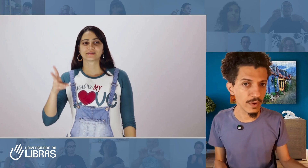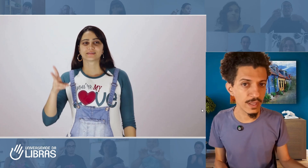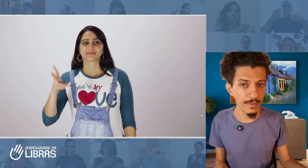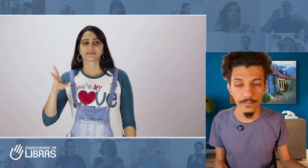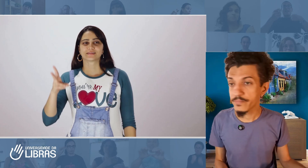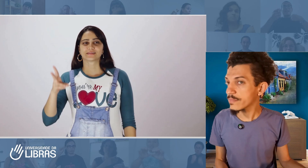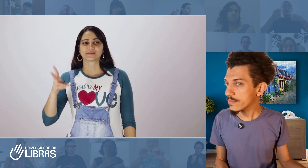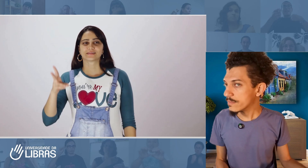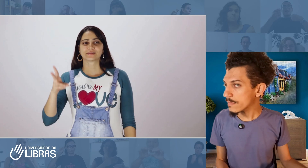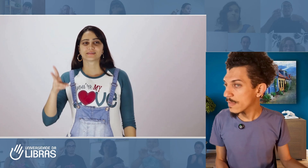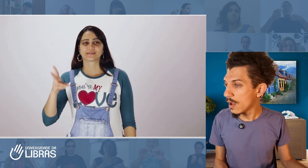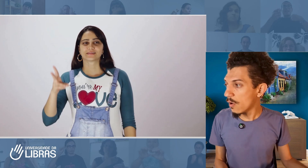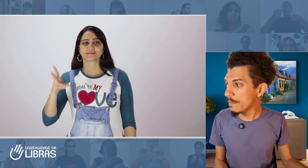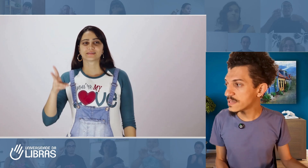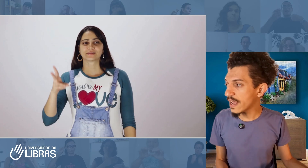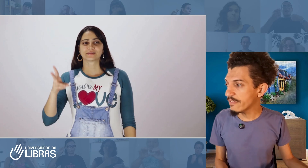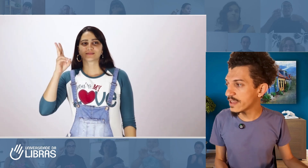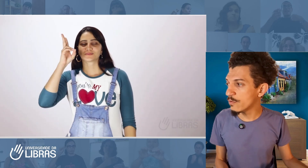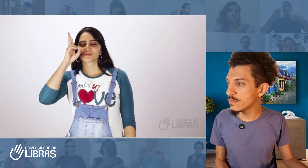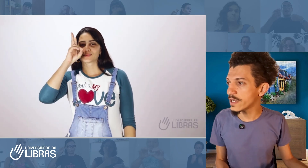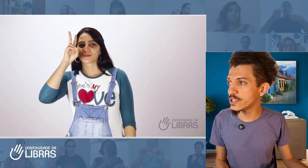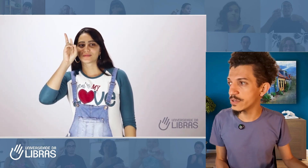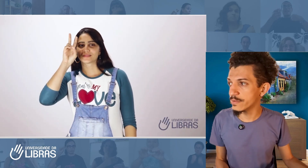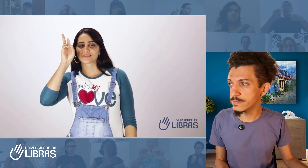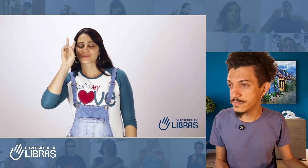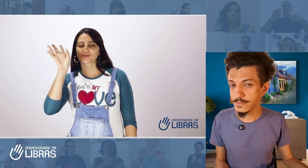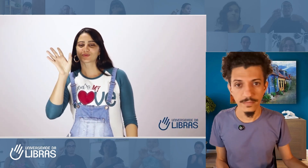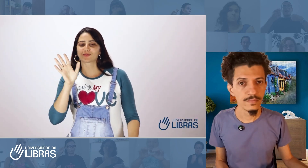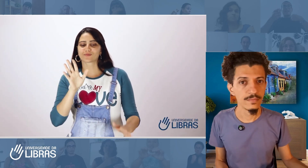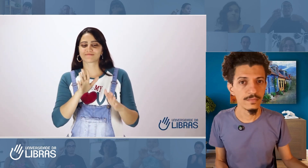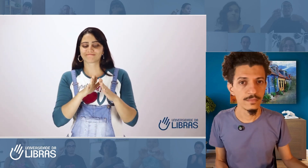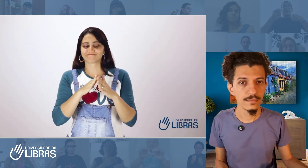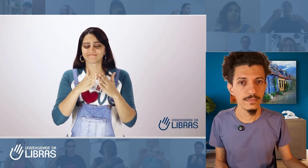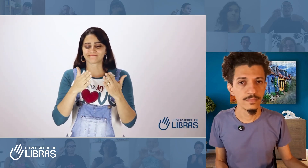comunicação aqui. Observa aqui um trechinho.